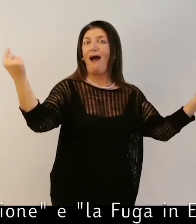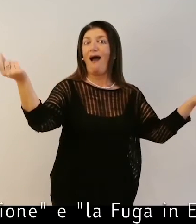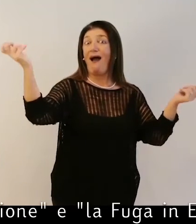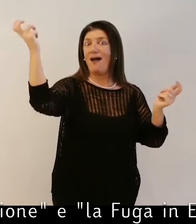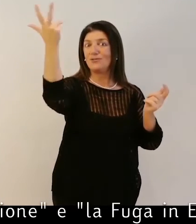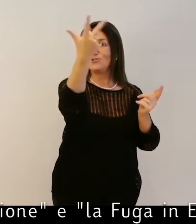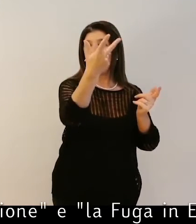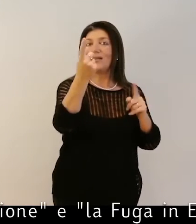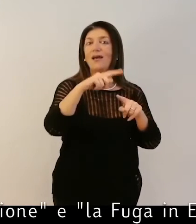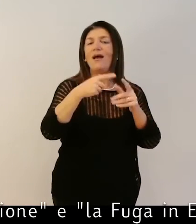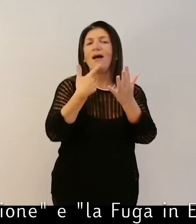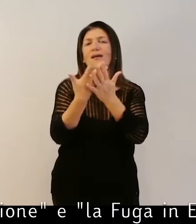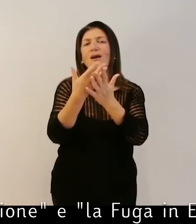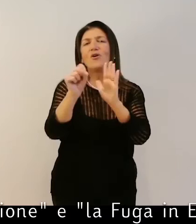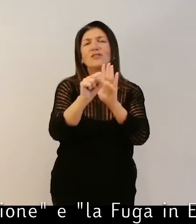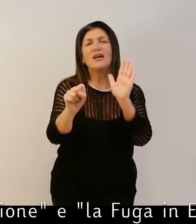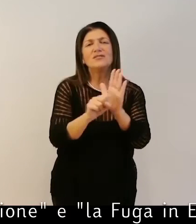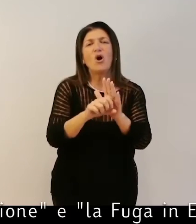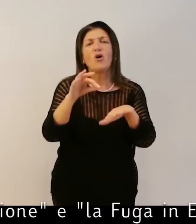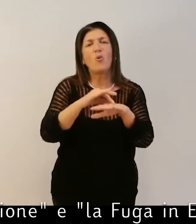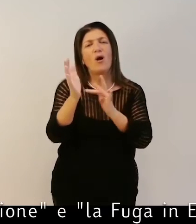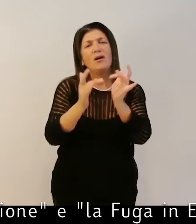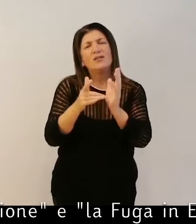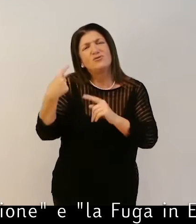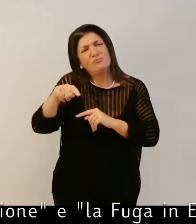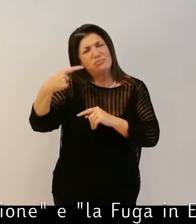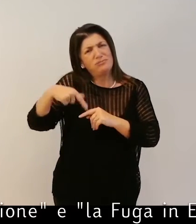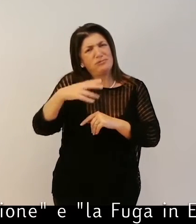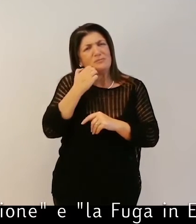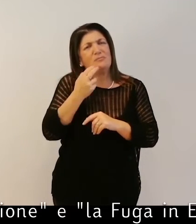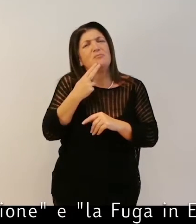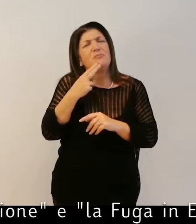La Visitazione e la fuga in Egitto alle pareti.